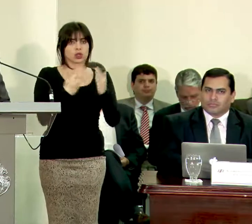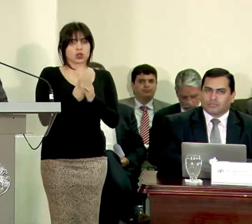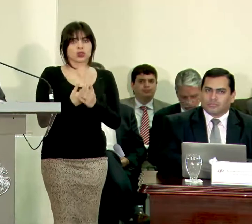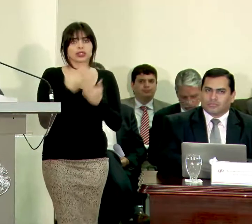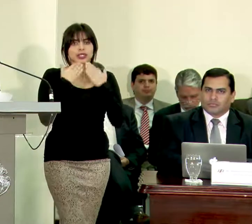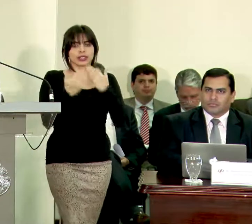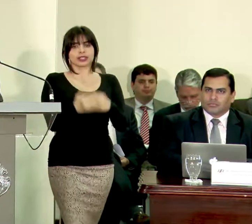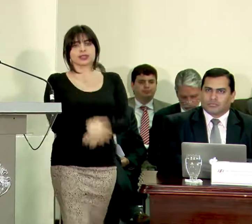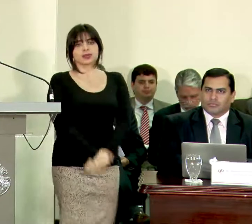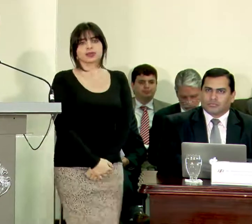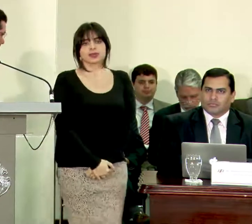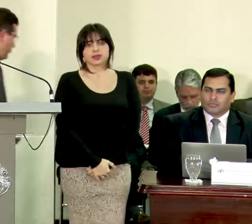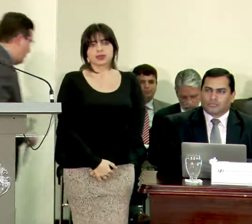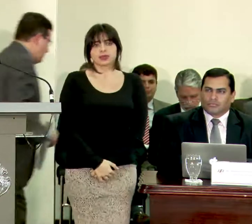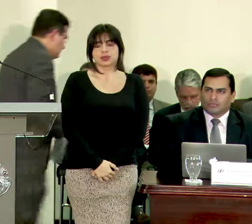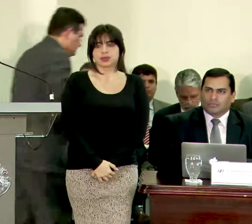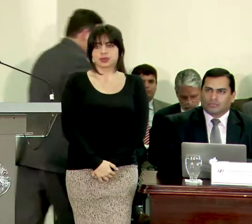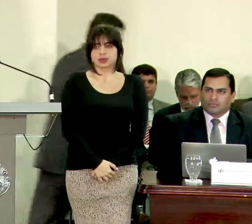todos. Gracias.